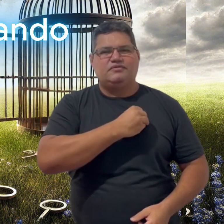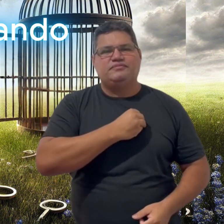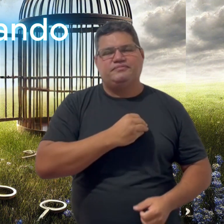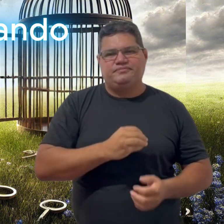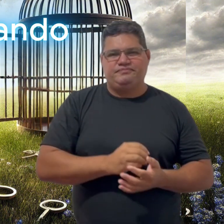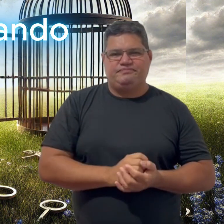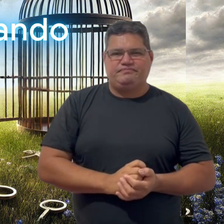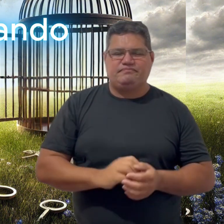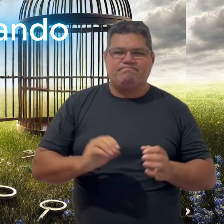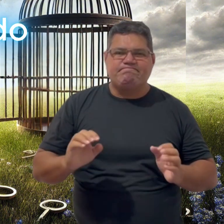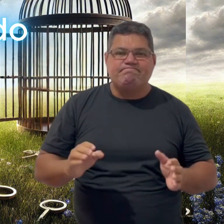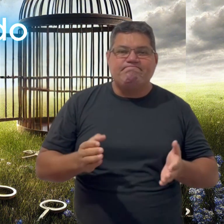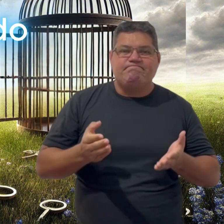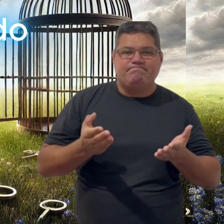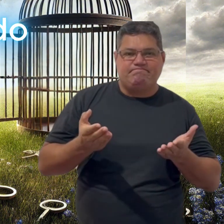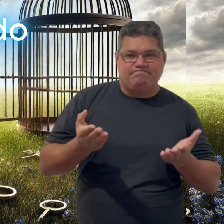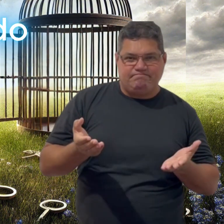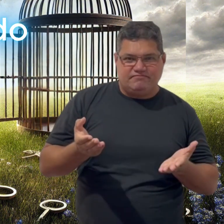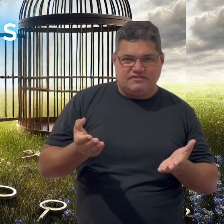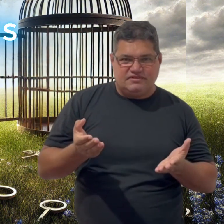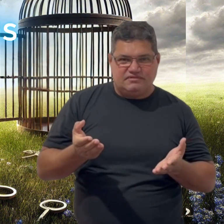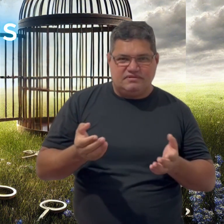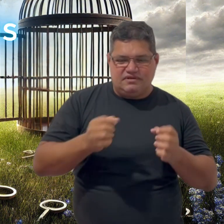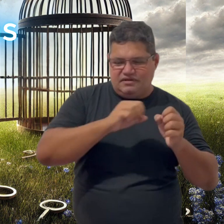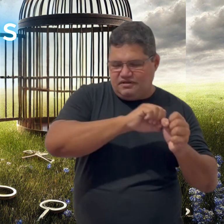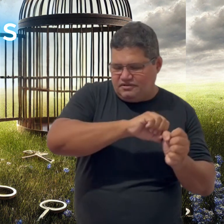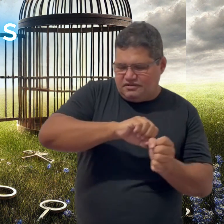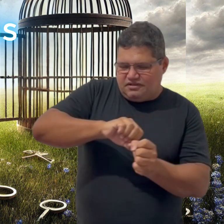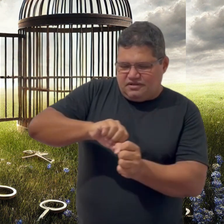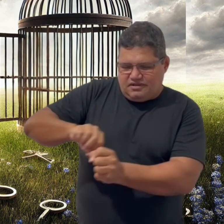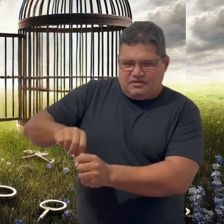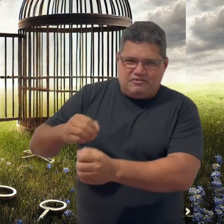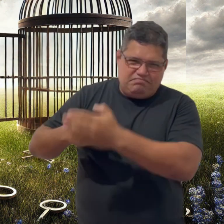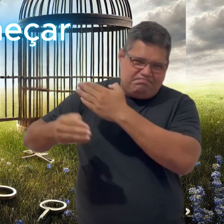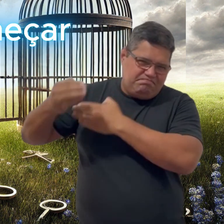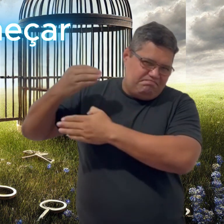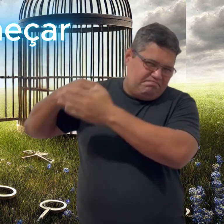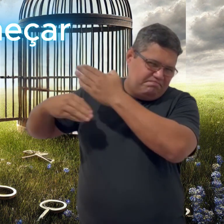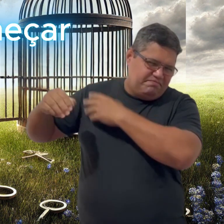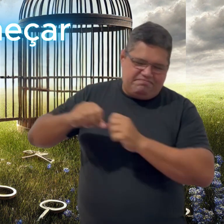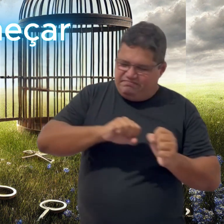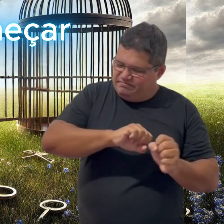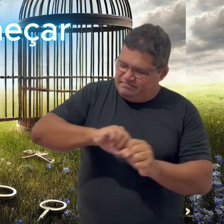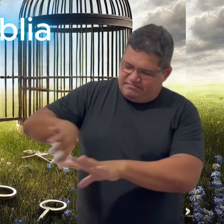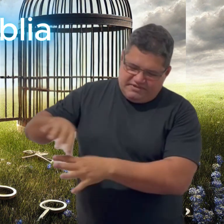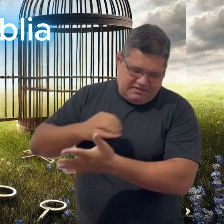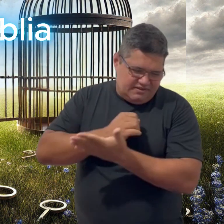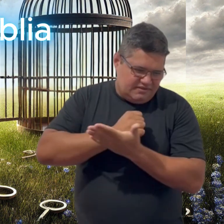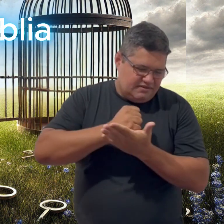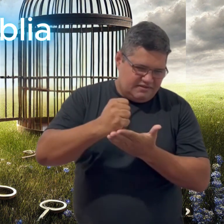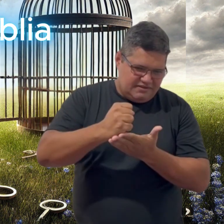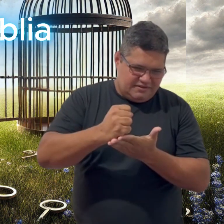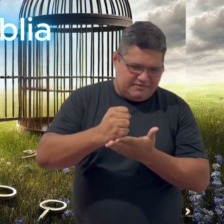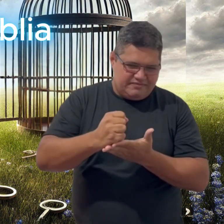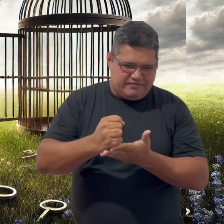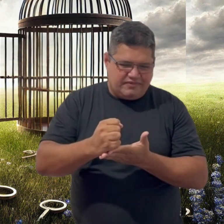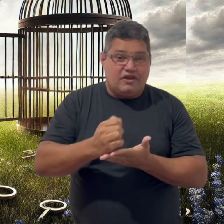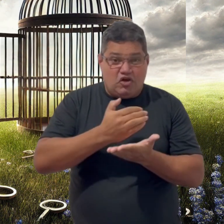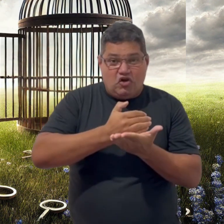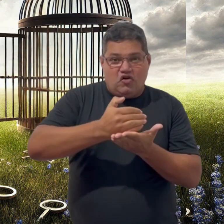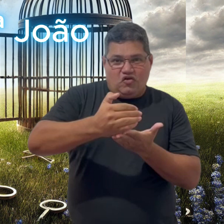Então, deixando o passado para trás, vamos começar lendo a